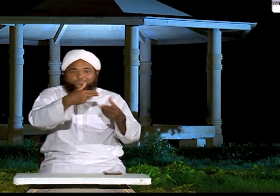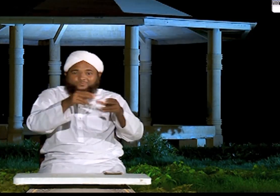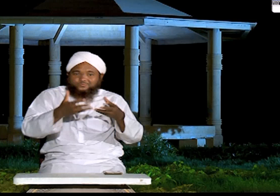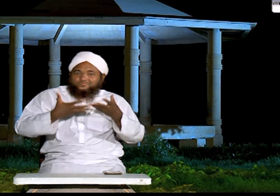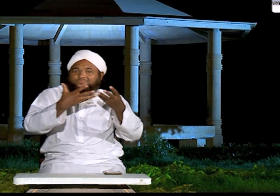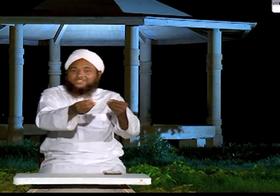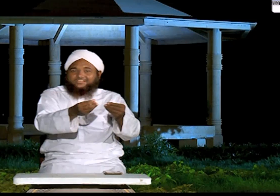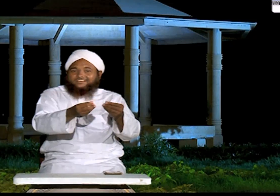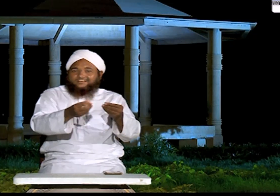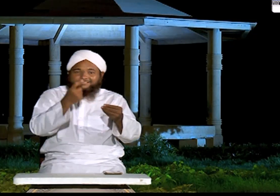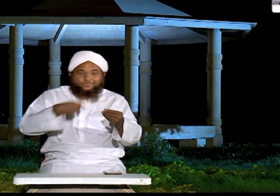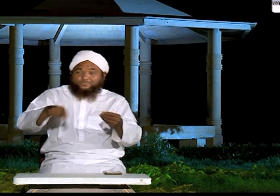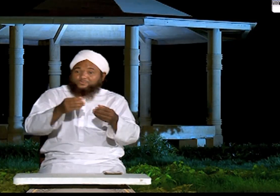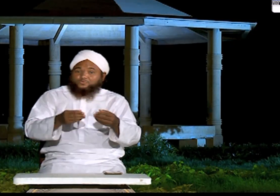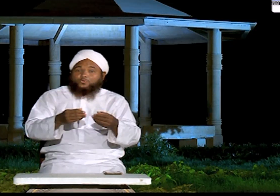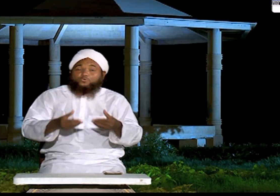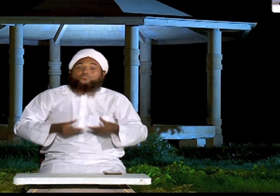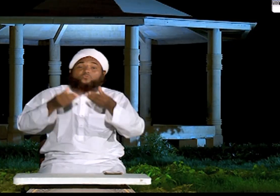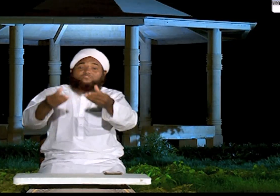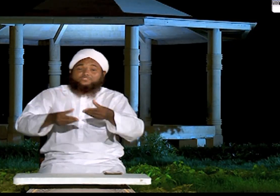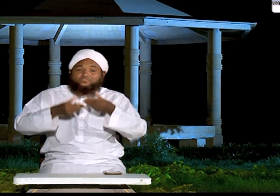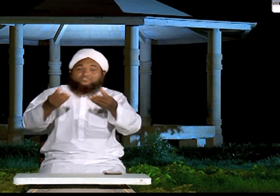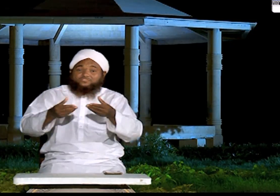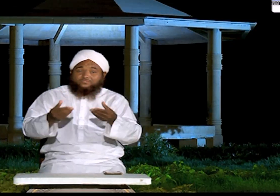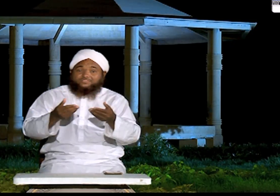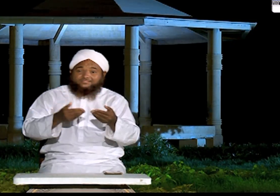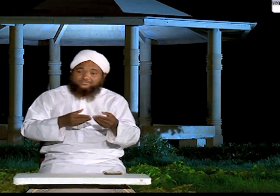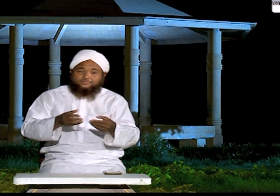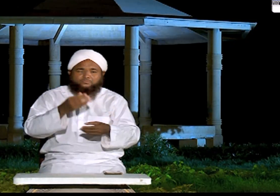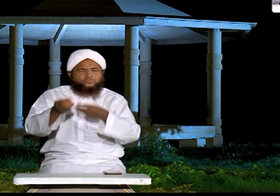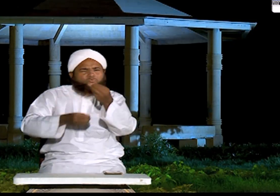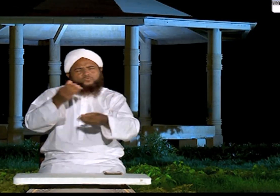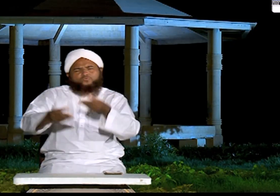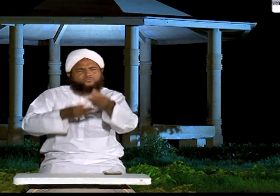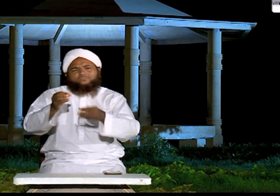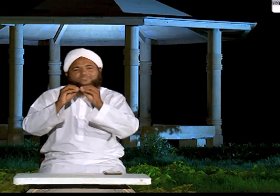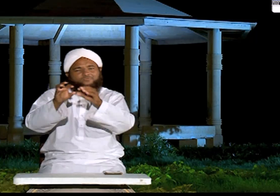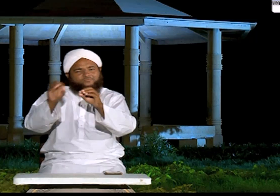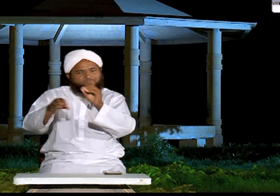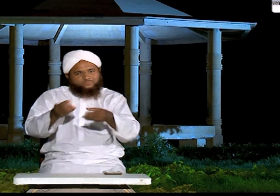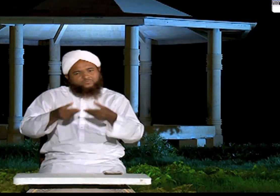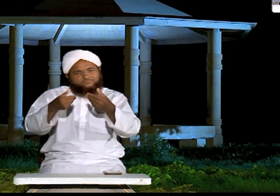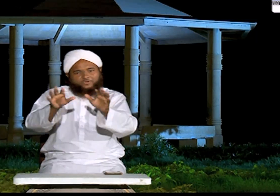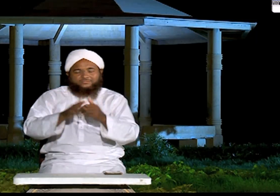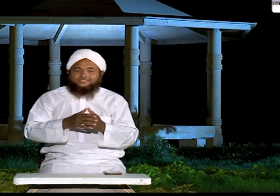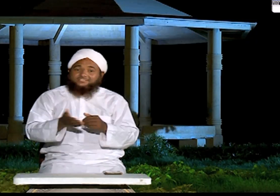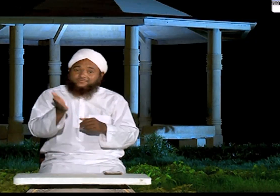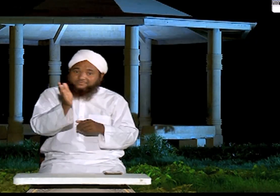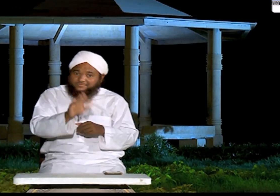سن کر لوگوں نے اپنی استطاعات کے مطابق ابو لیلہ انساری کو انعام و اکرام سے نوازا اس کے بعد جب مدنی آقا صلی